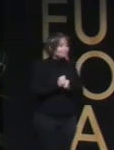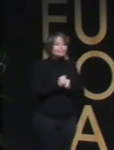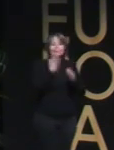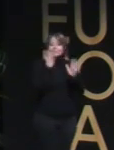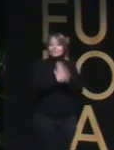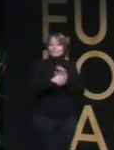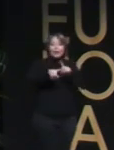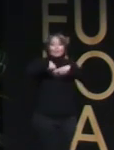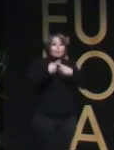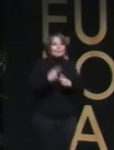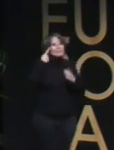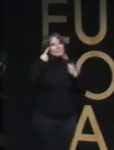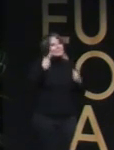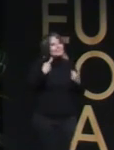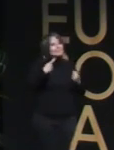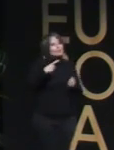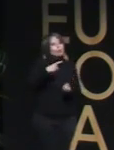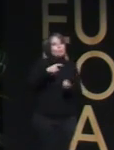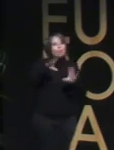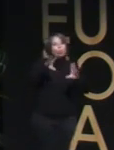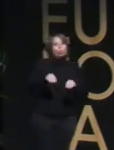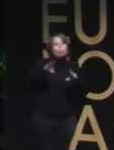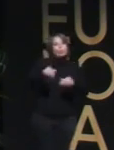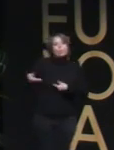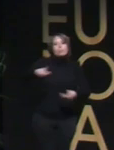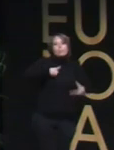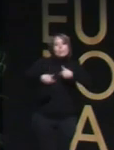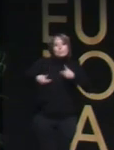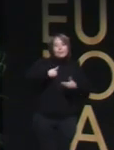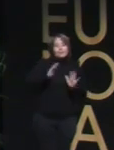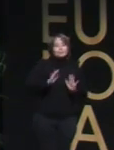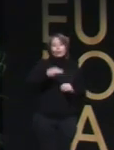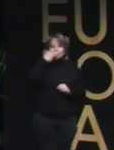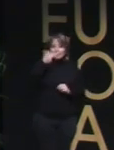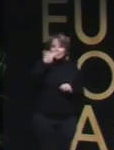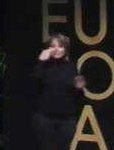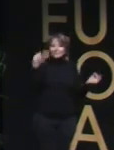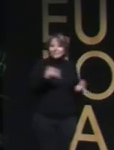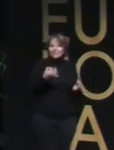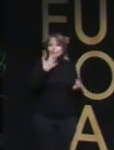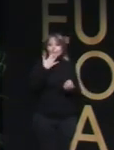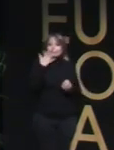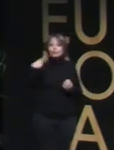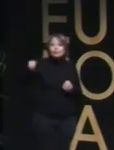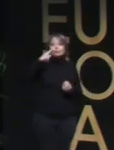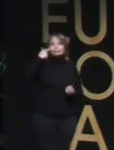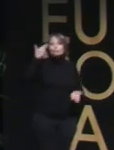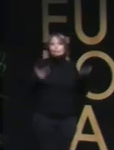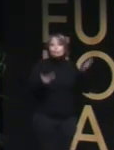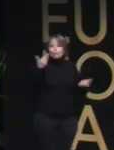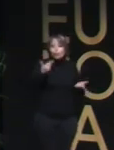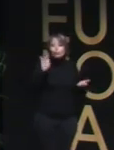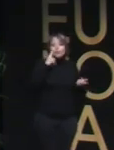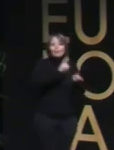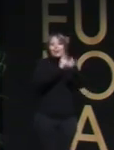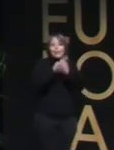capacidad de amortiguar los efectos de las demandas. Pero lo interesante es que valoran que los cambios